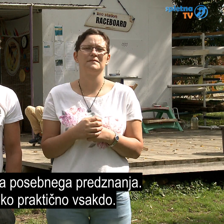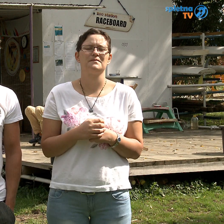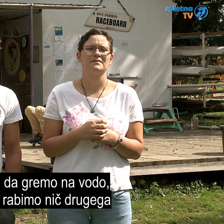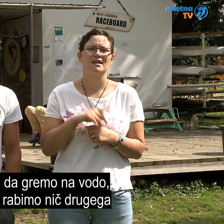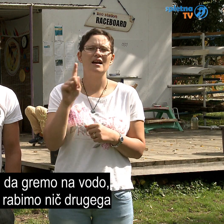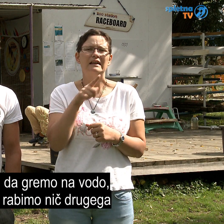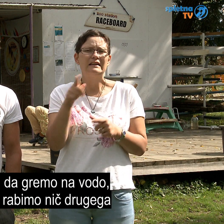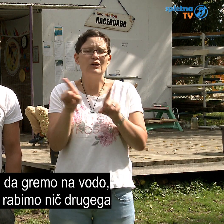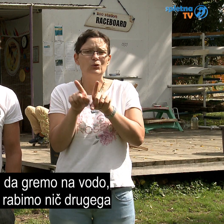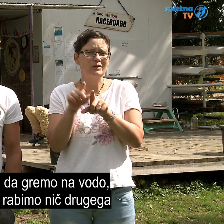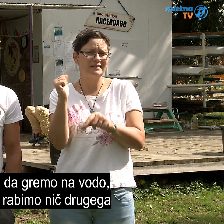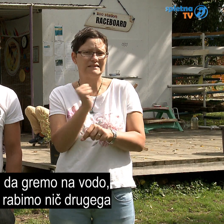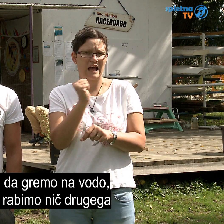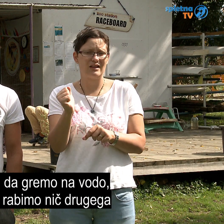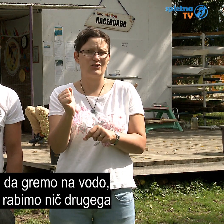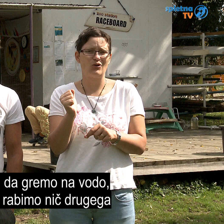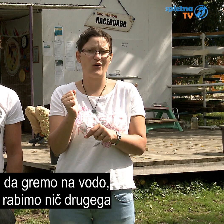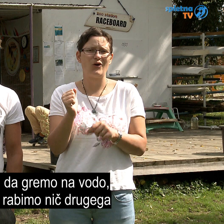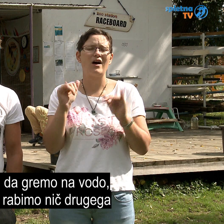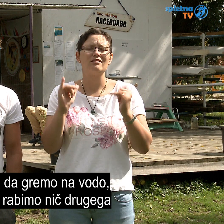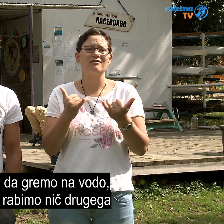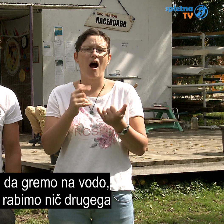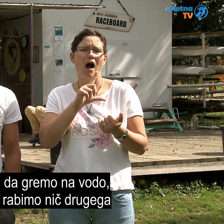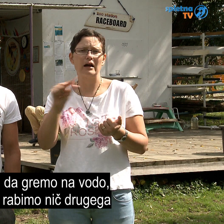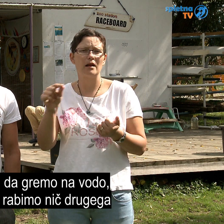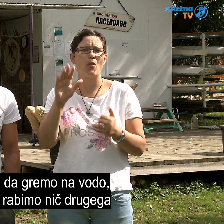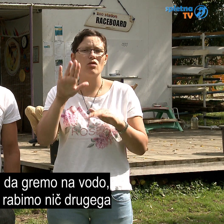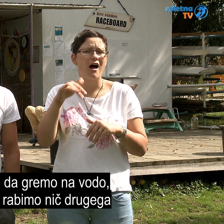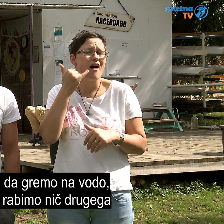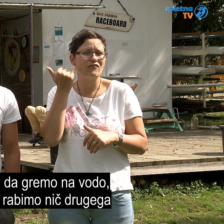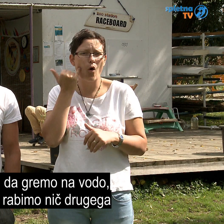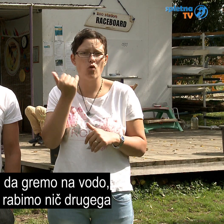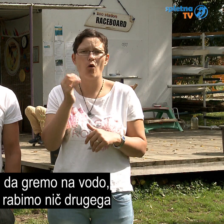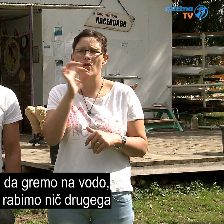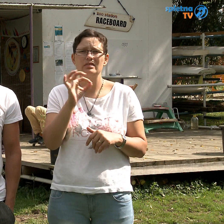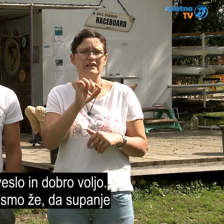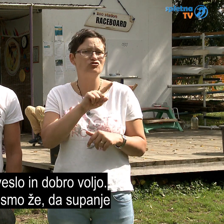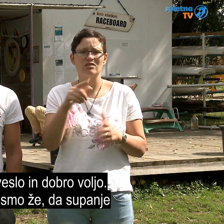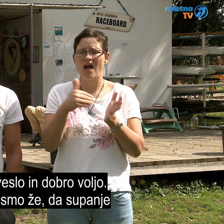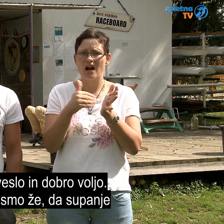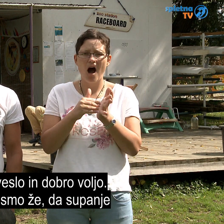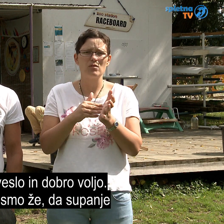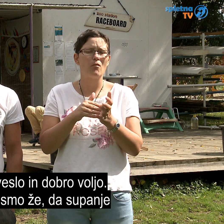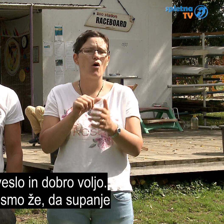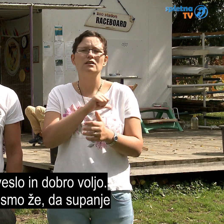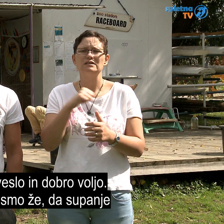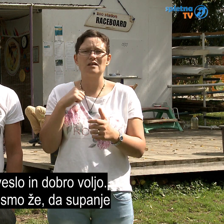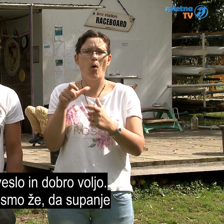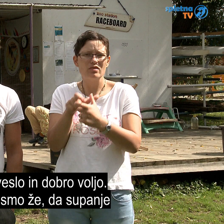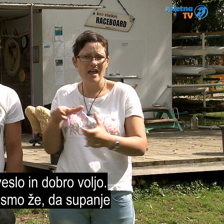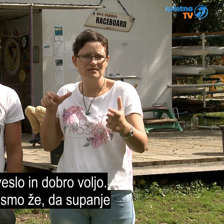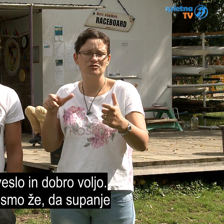In tudi zato, da lahko gremo na vodo, praktično ne rabimo nič drugega kot desko, veslo in dobro voljo.